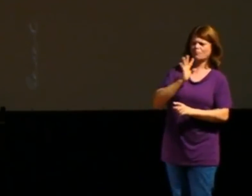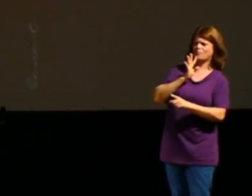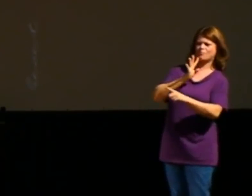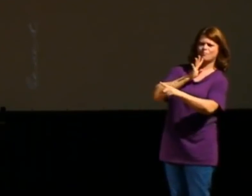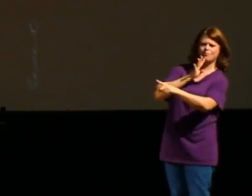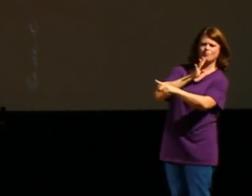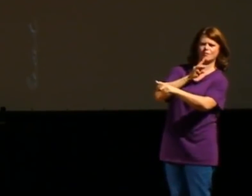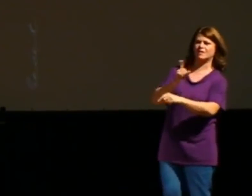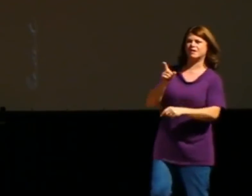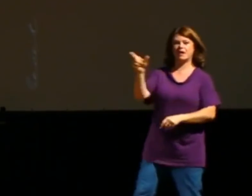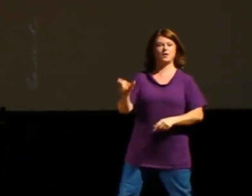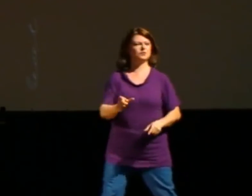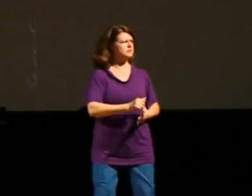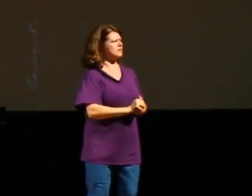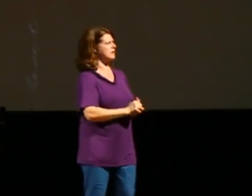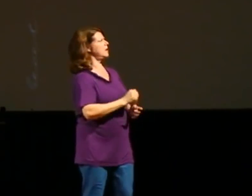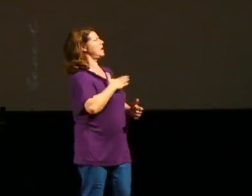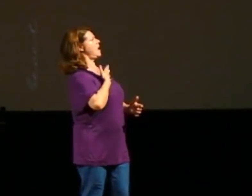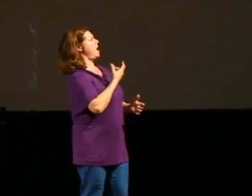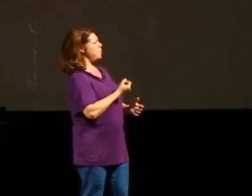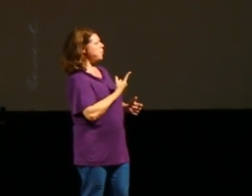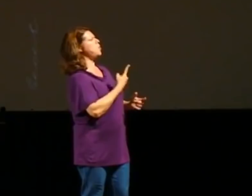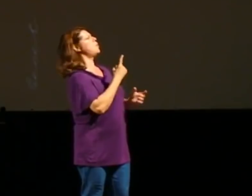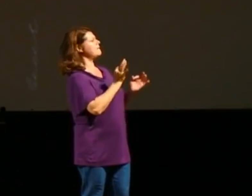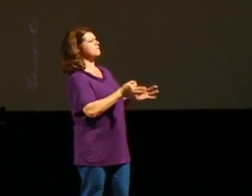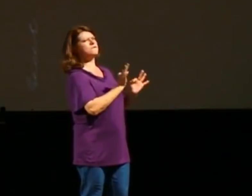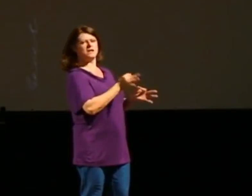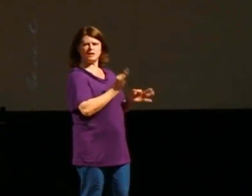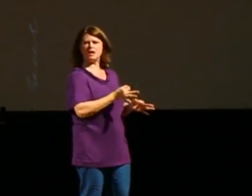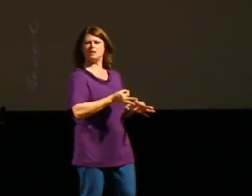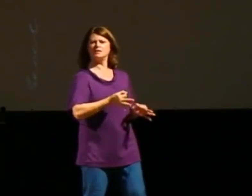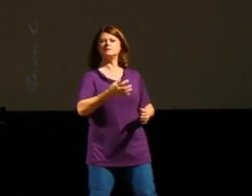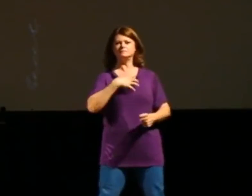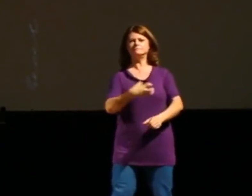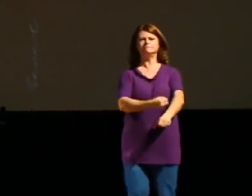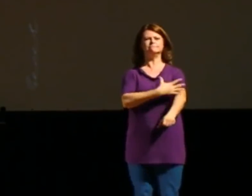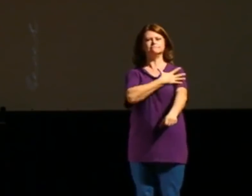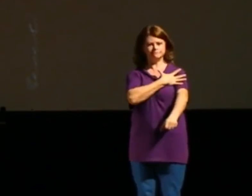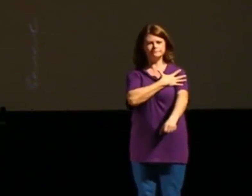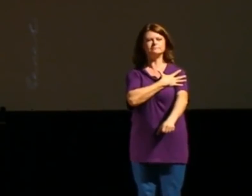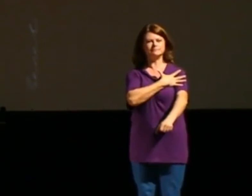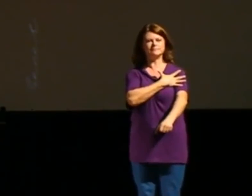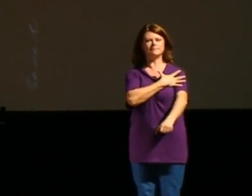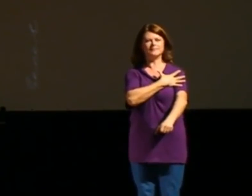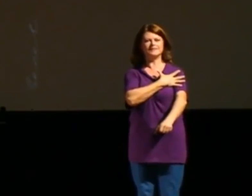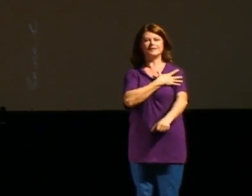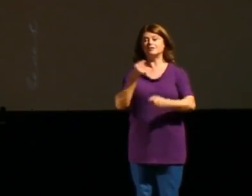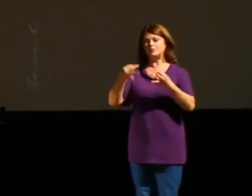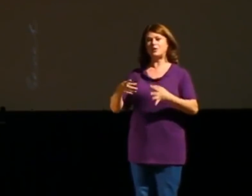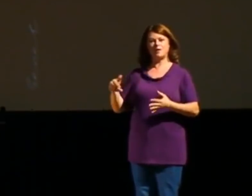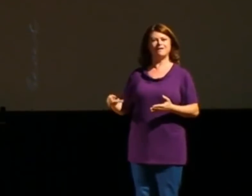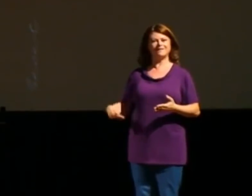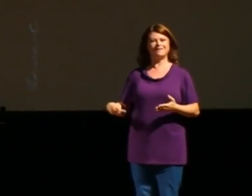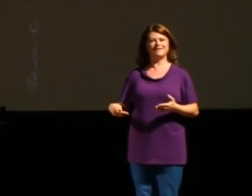fica impactado com o Evangelho, como o Renan nos contou aqui, que impactou a vida de um homem que estava preso. Mas